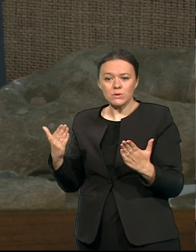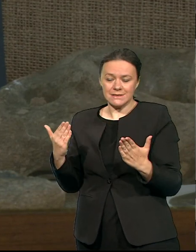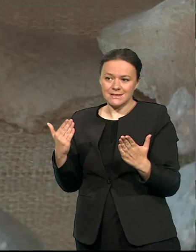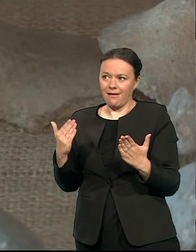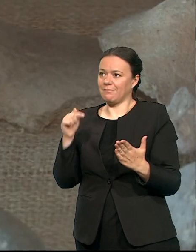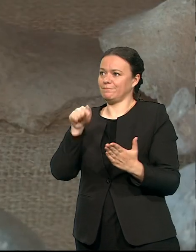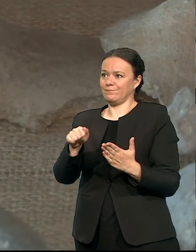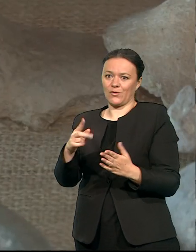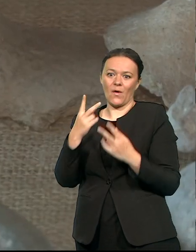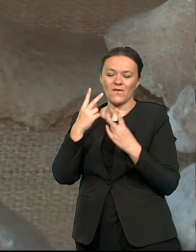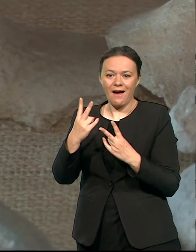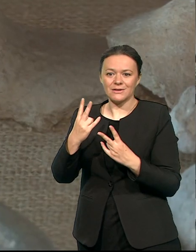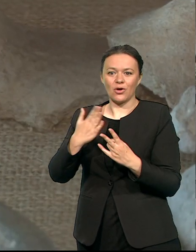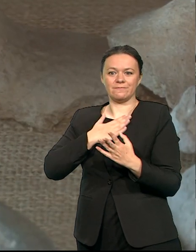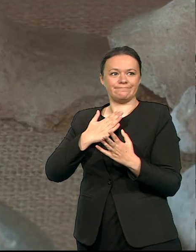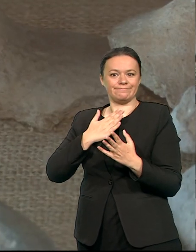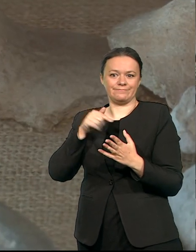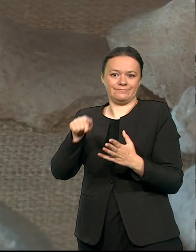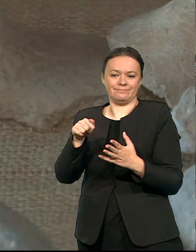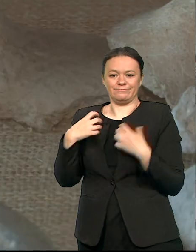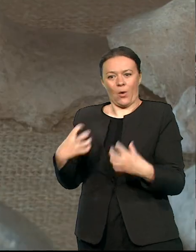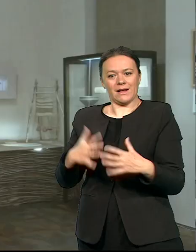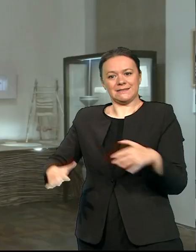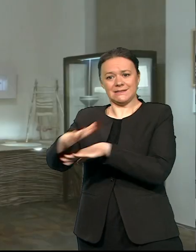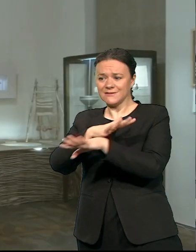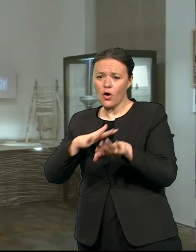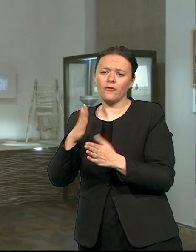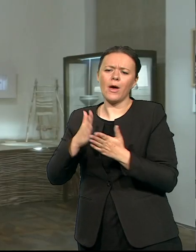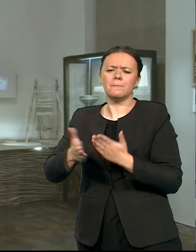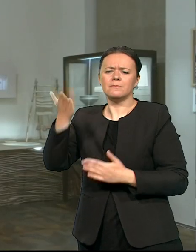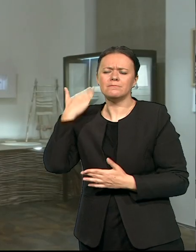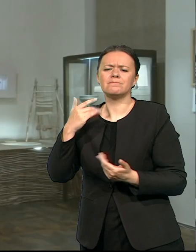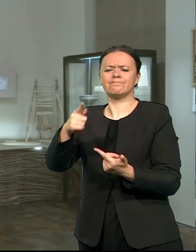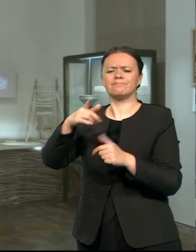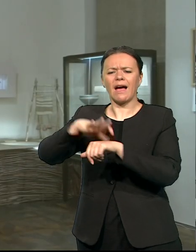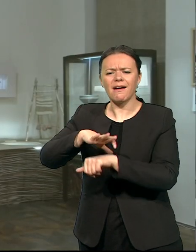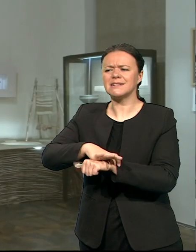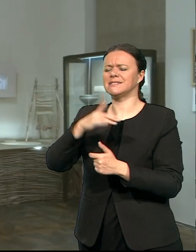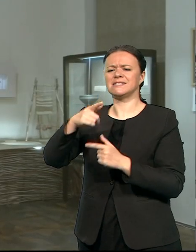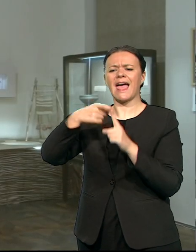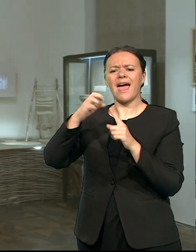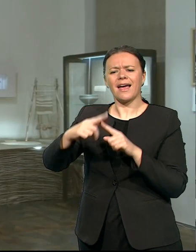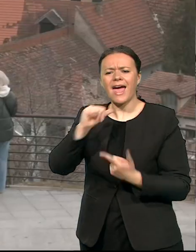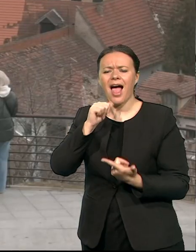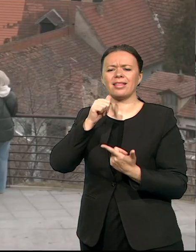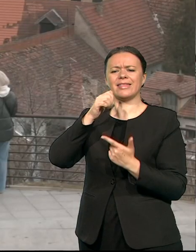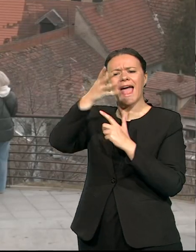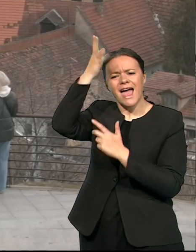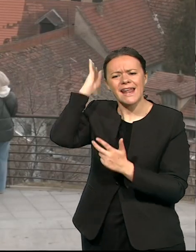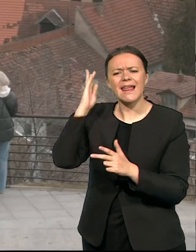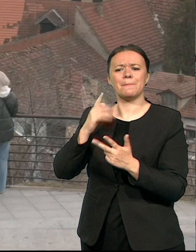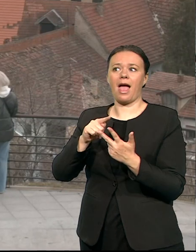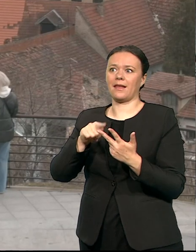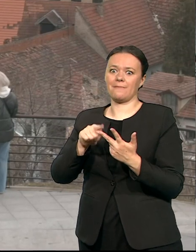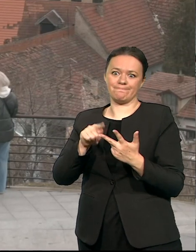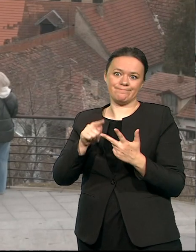ovog mesta. Preko ove teritorije prelazili su mnogi narodi, Grci, Kelti, Rimljane bih pogotovo istakla,